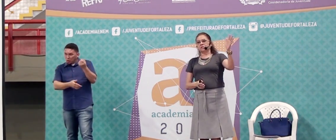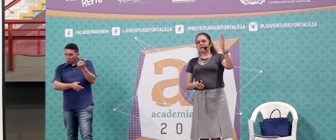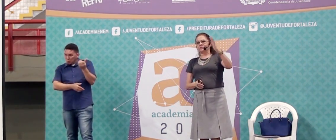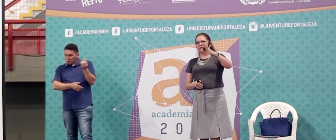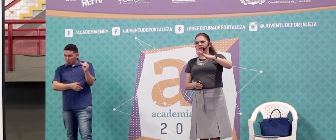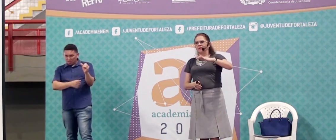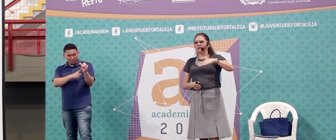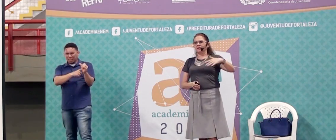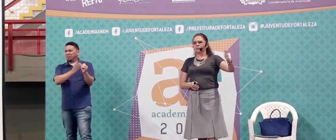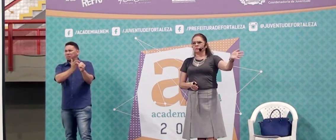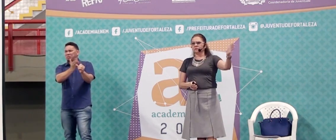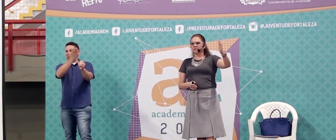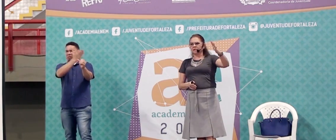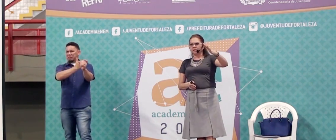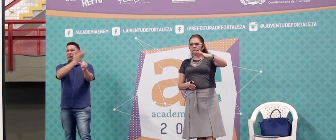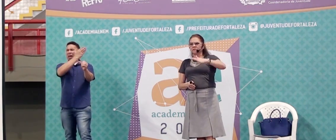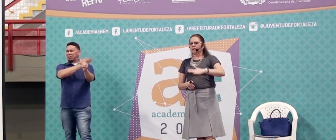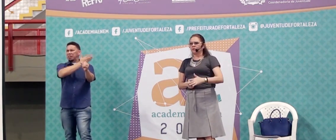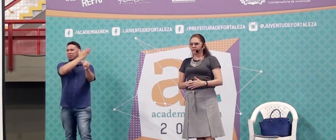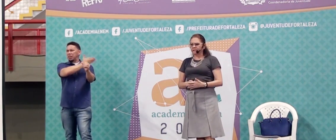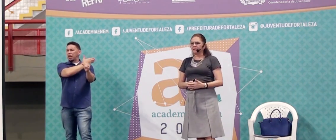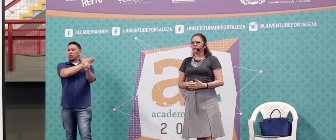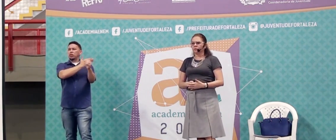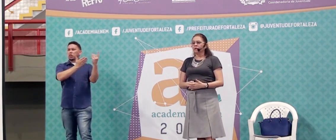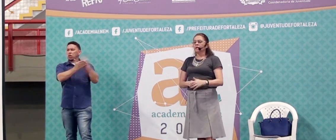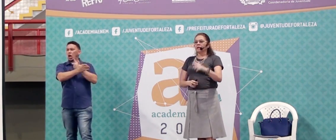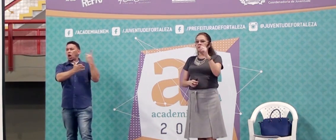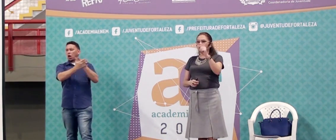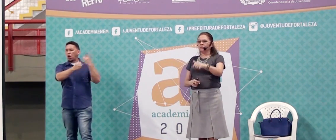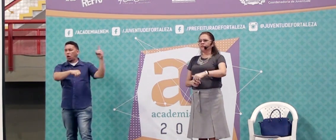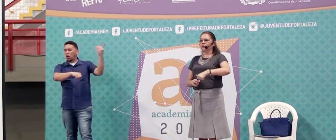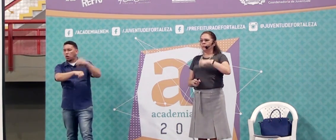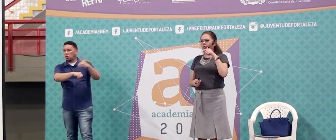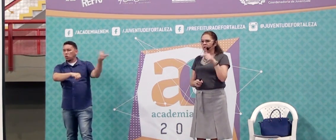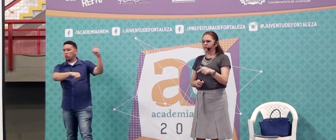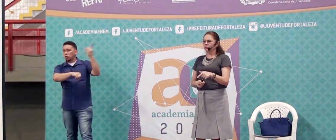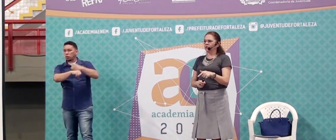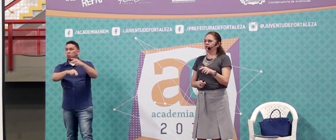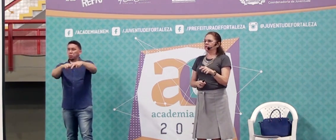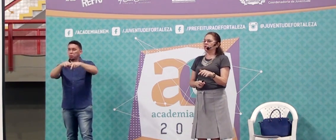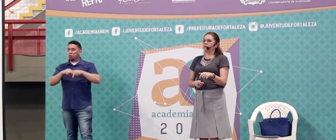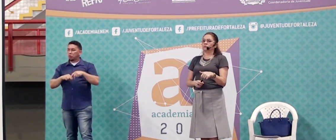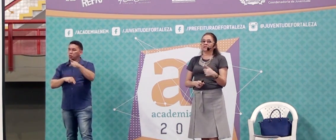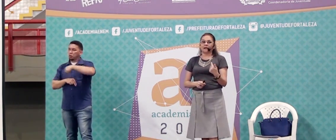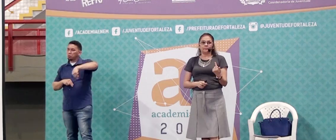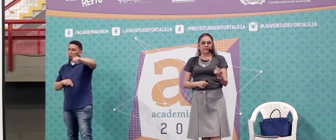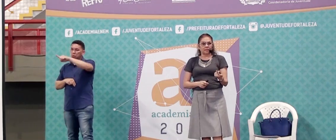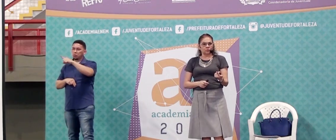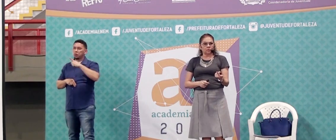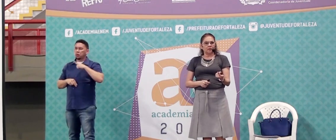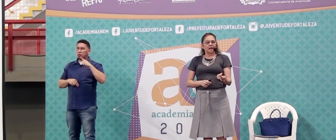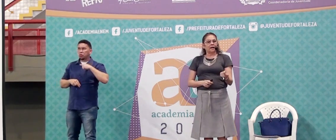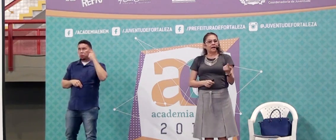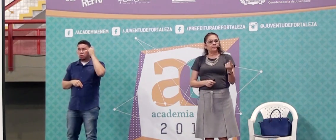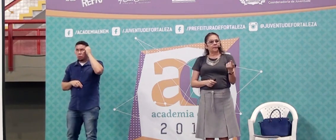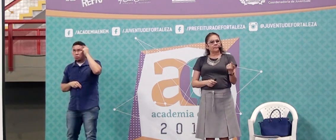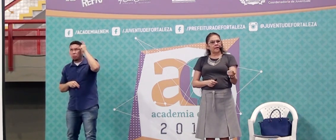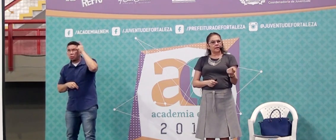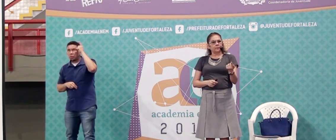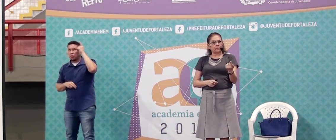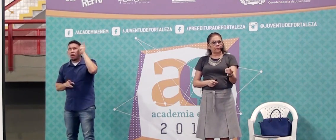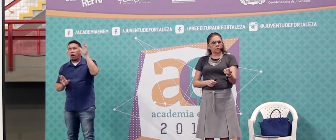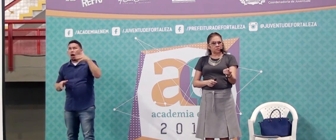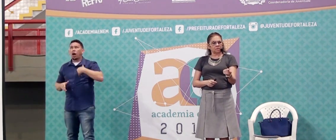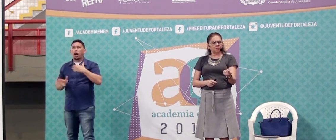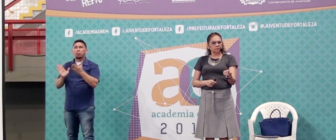problema que já vem há alguns anos acontecendo. Então foi por isso que nós estamos abrindo a